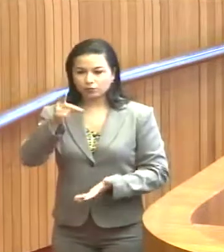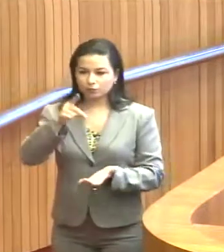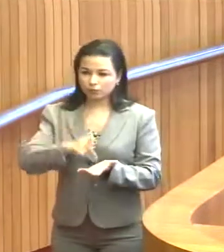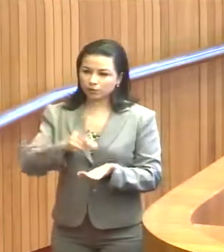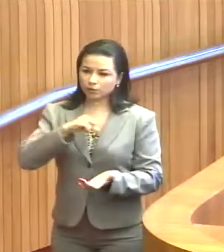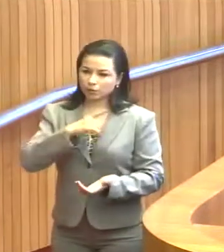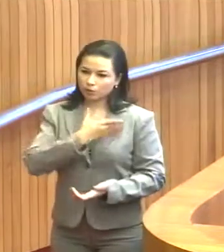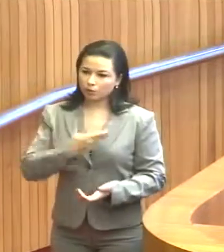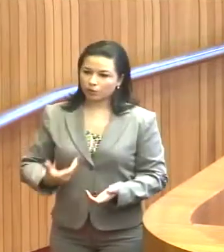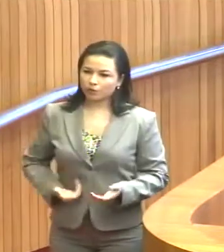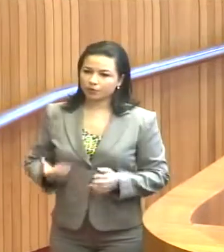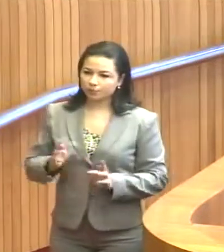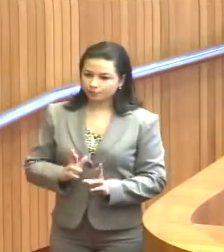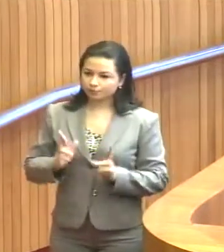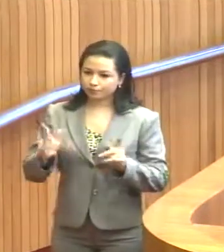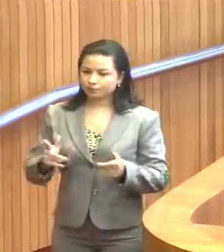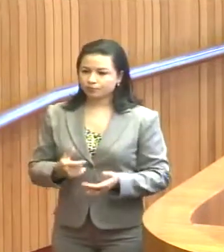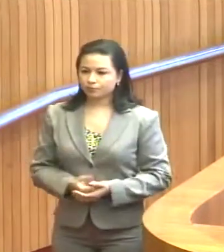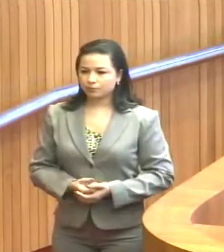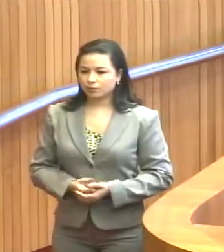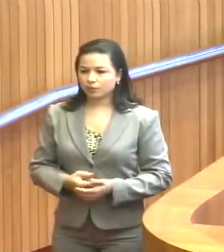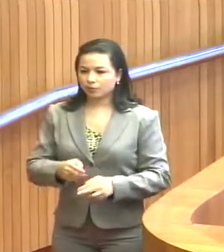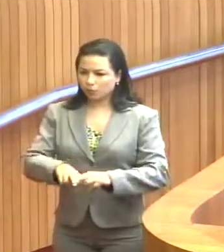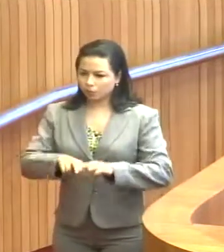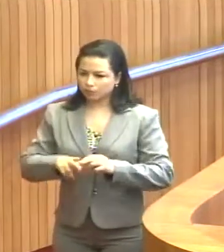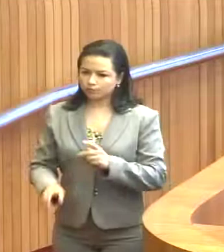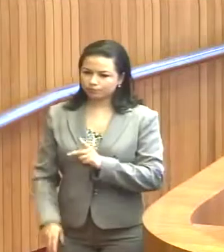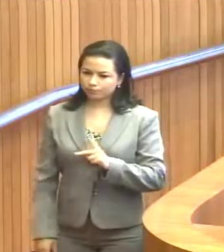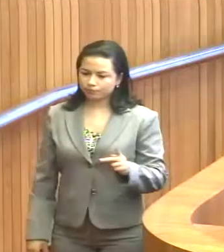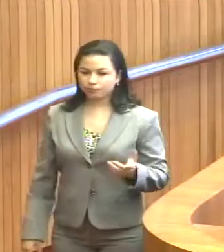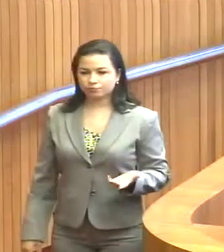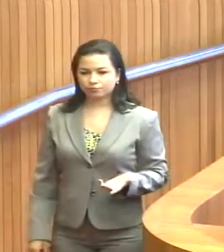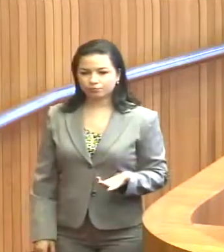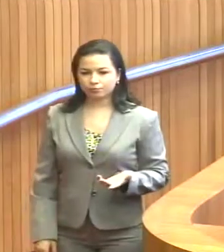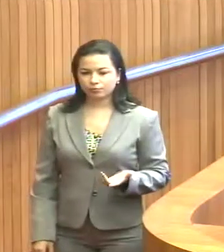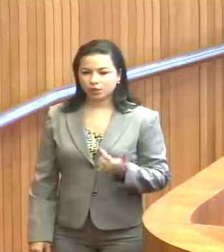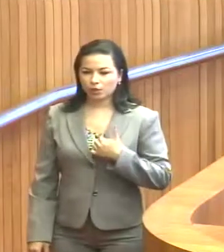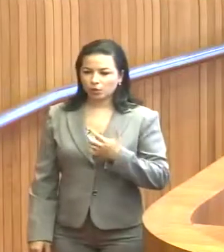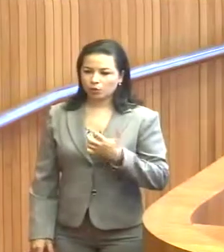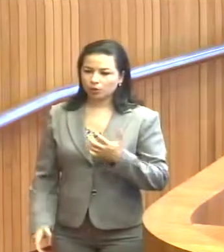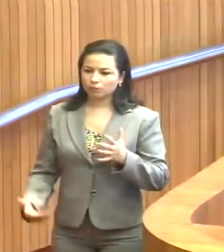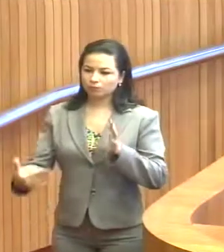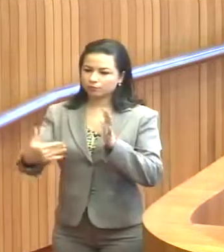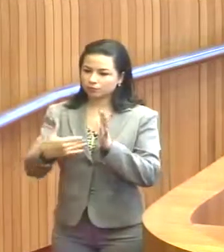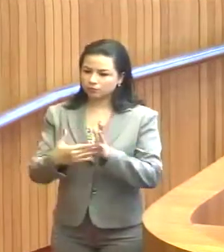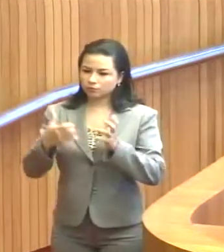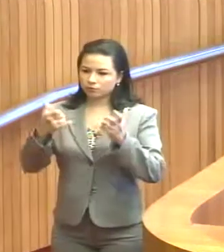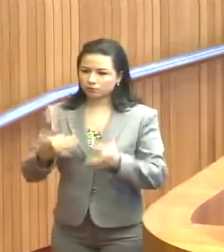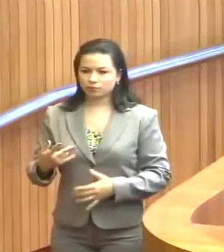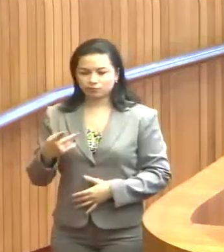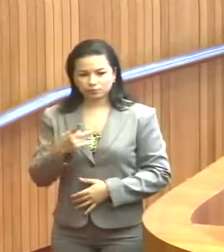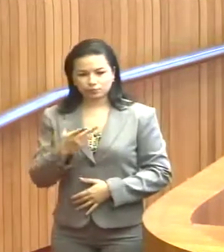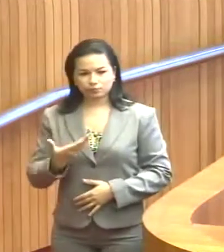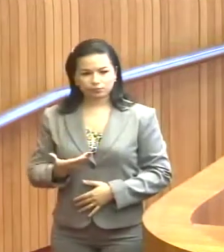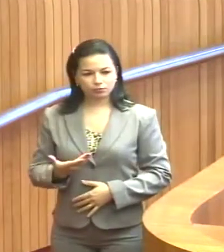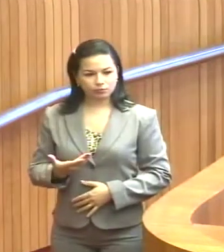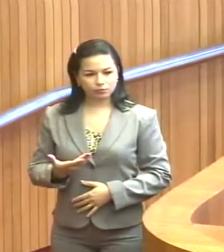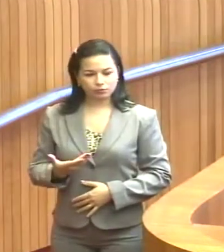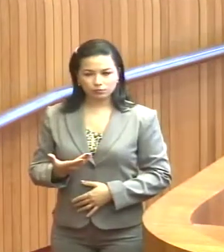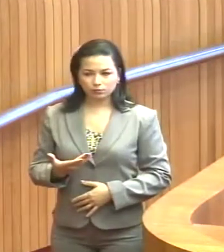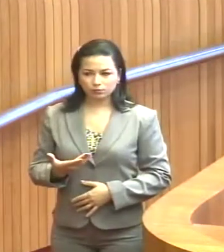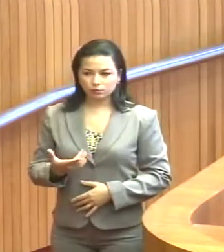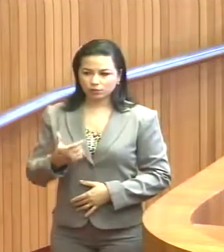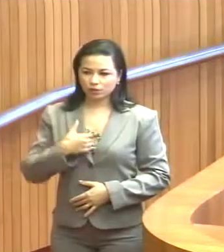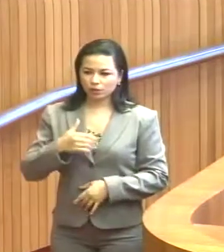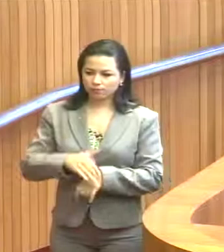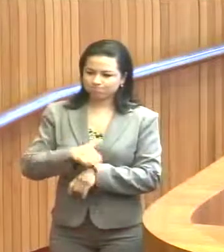efetivamente se tem um governo diferenciado. Portanto, presidente, eu quero finalizar dizendo a Vossa Excelência que eu